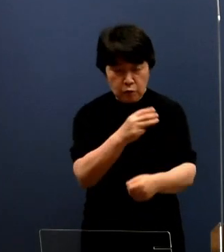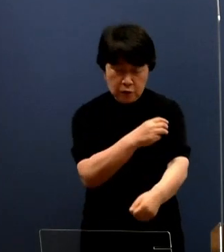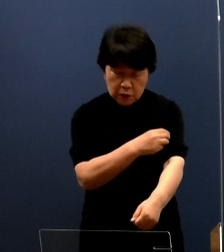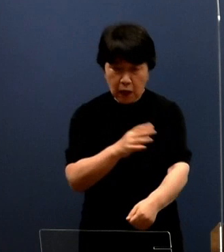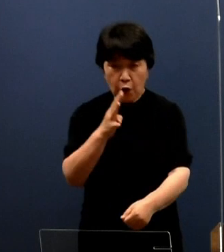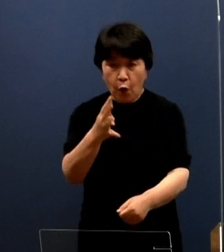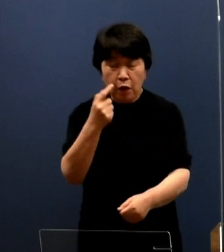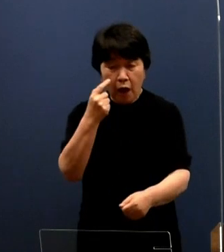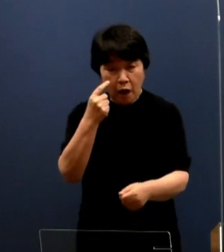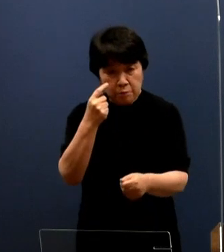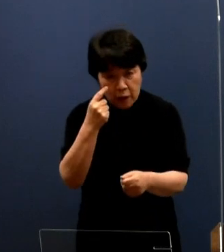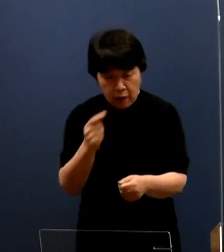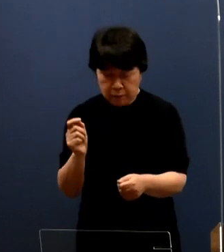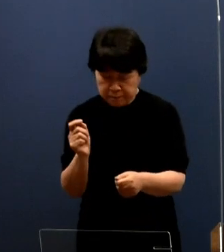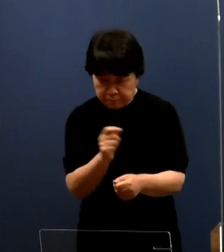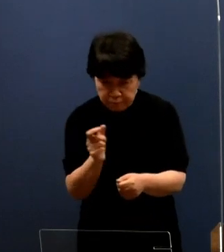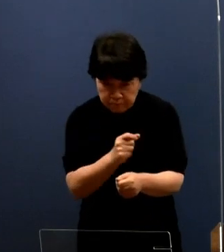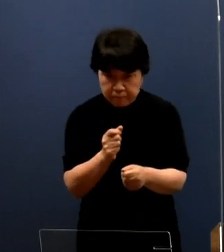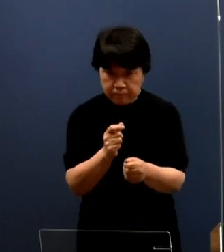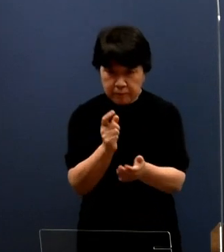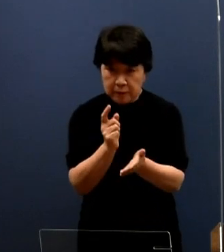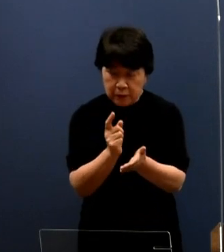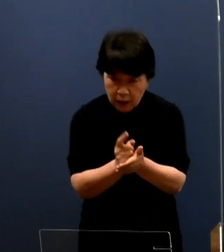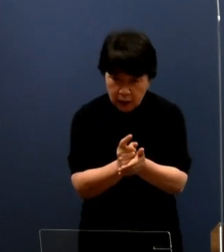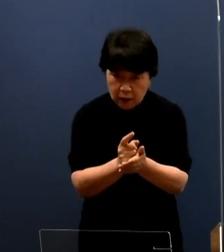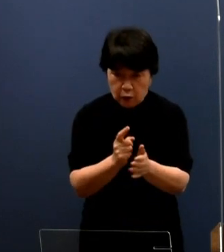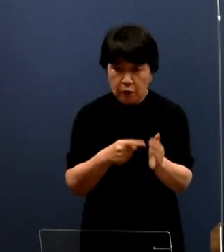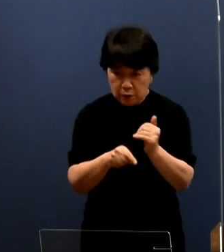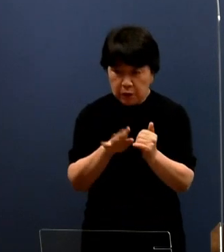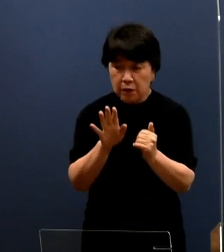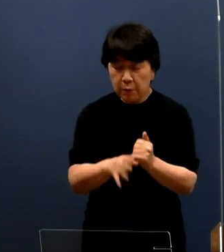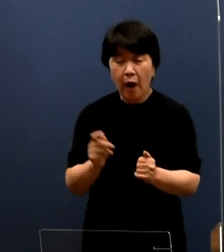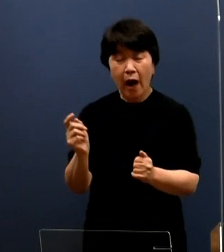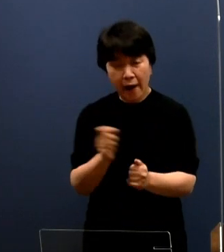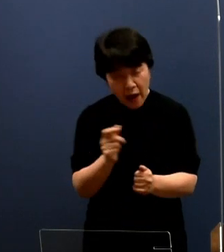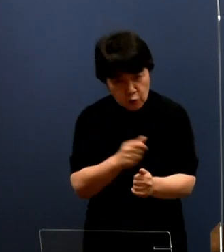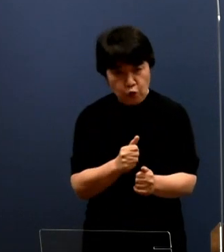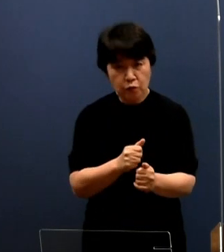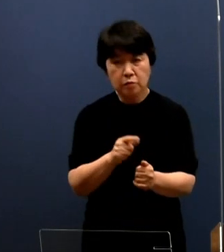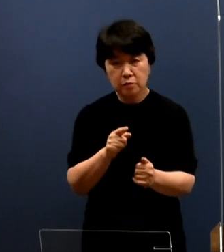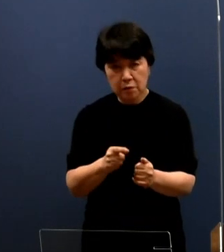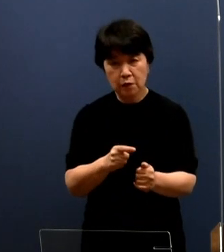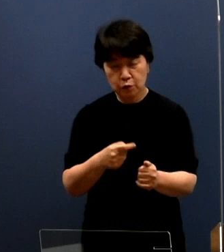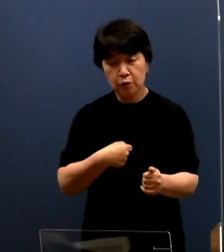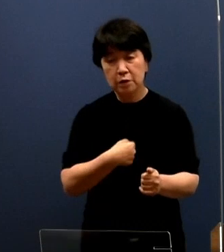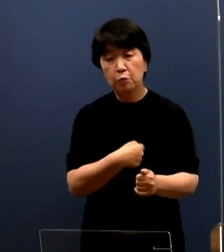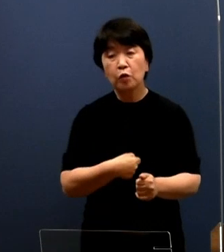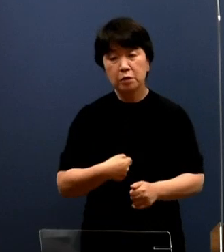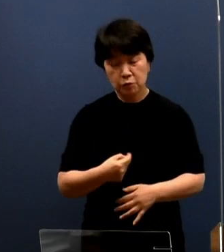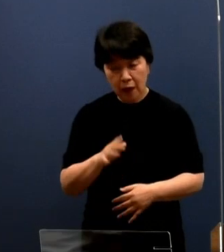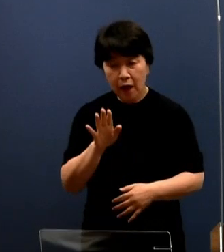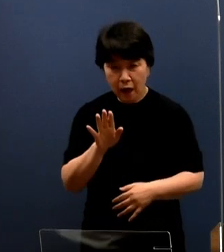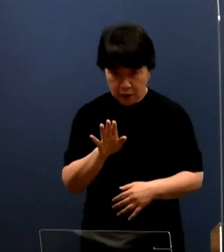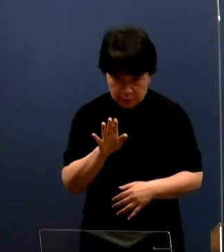というのは、速攻薬にはならない。 まあ、一応広げるけれども、まあそうということですね。 はい、